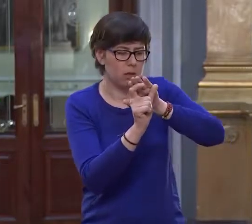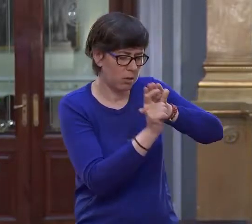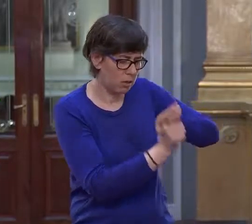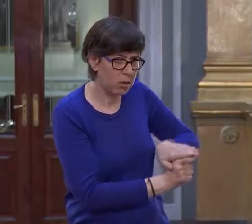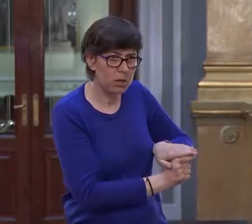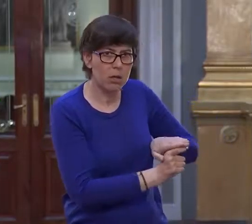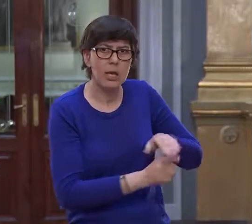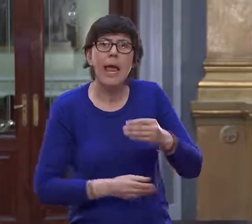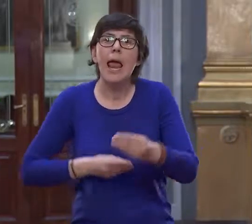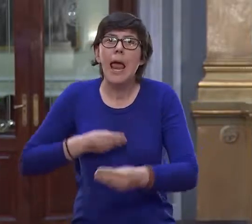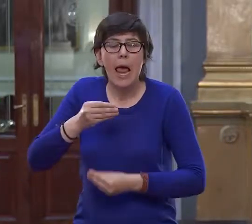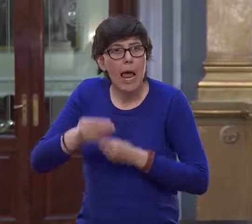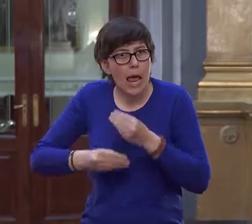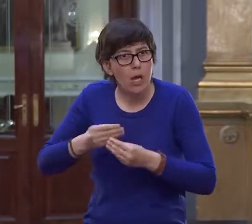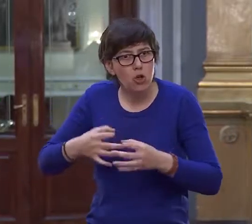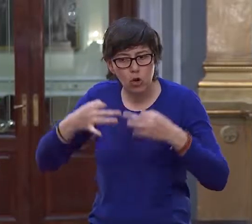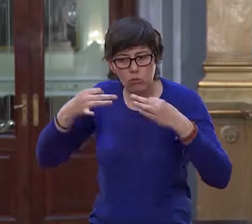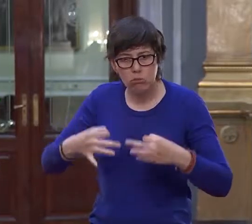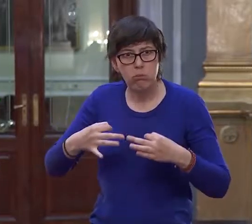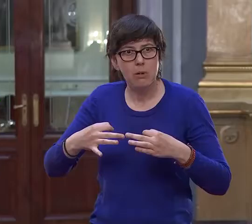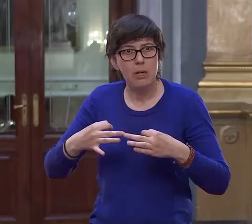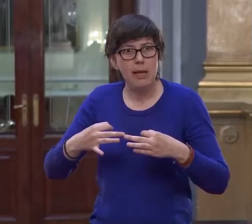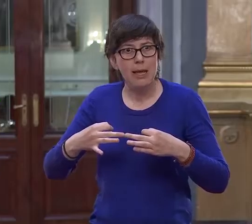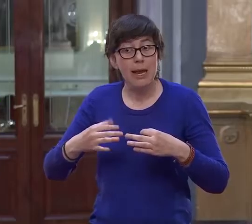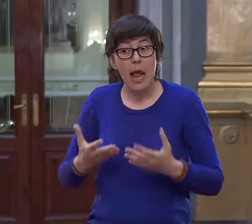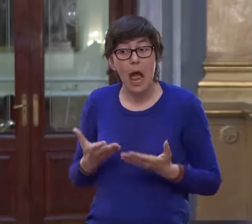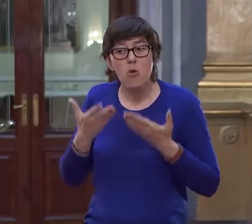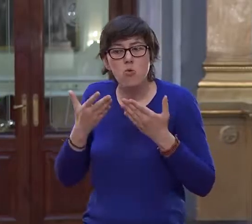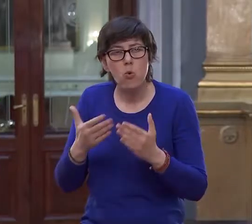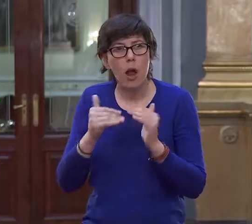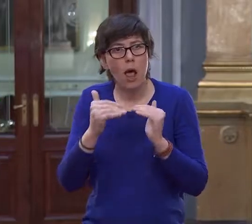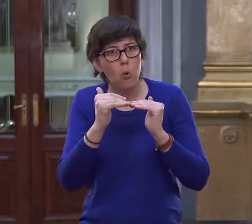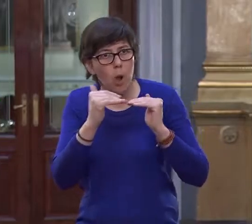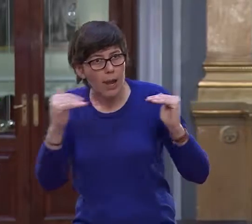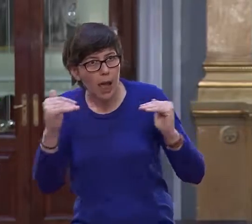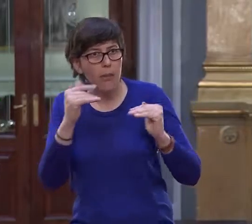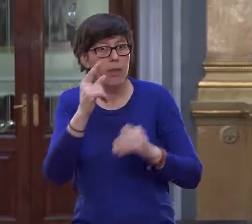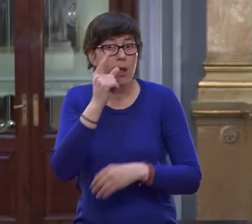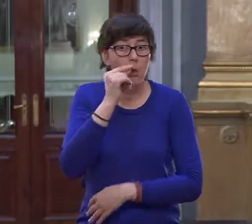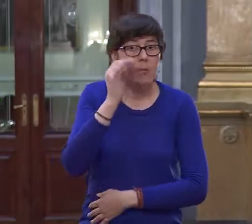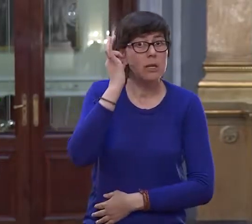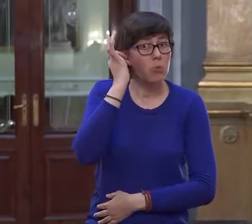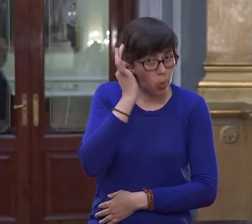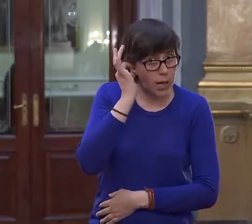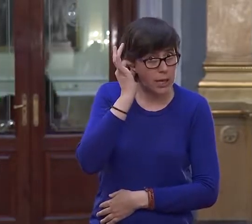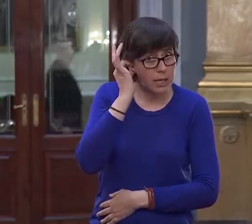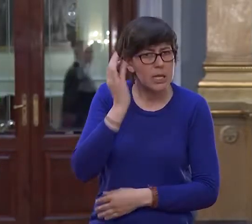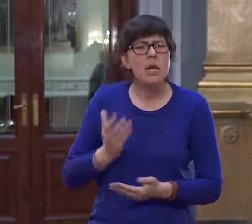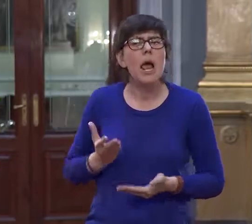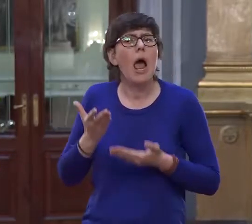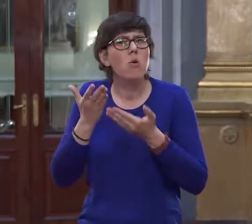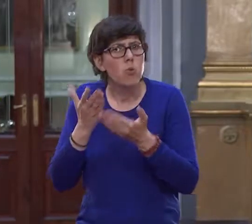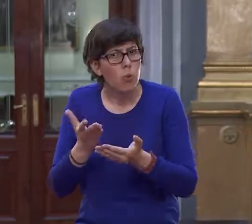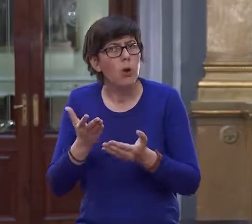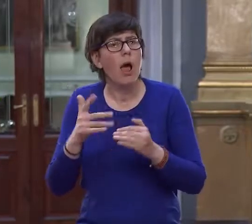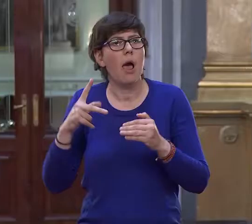realmente se está haciendo. Tenemos que dejar de lado ya las palabras y ponernos manos a la obra con los hechos para conseguir esa